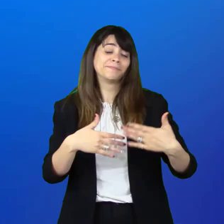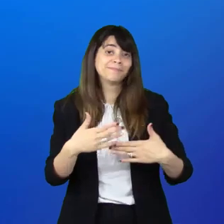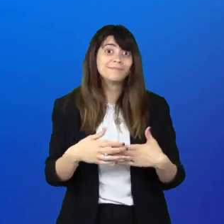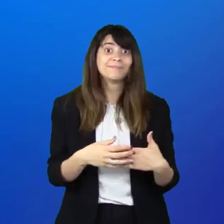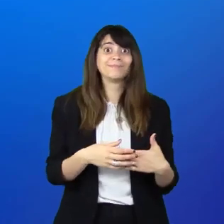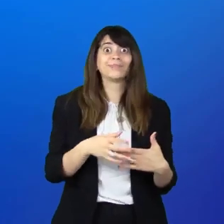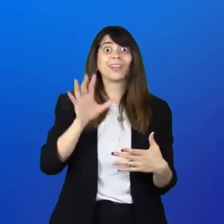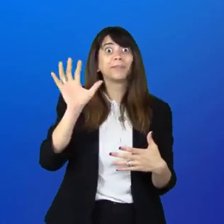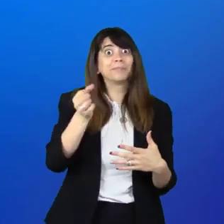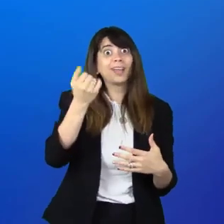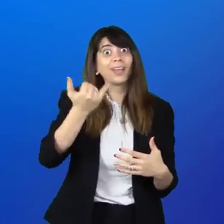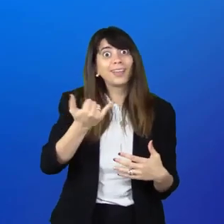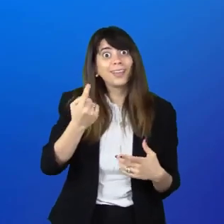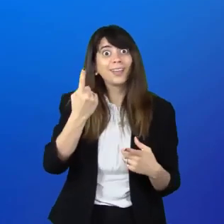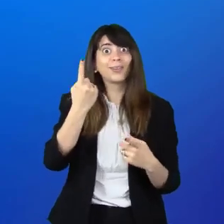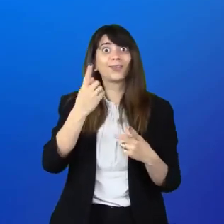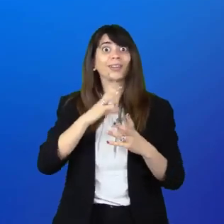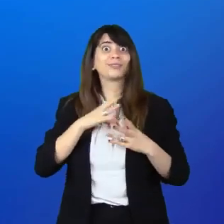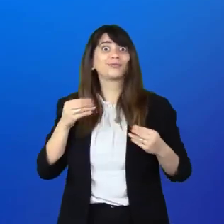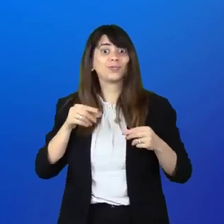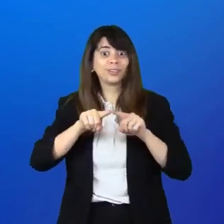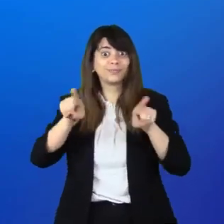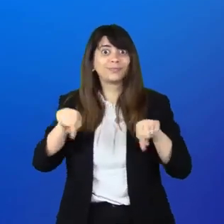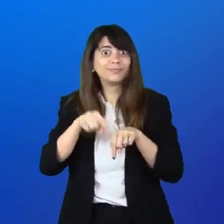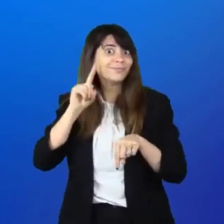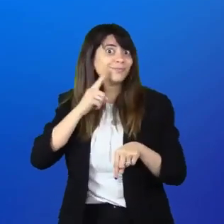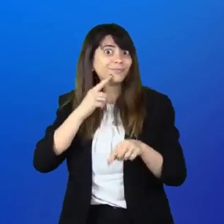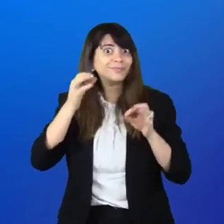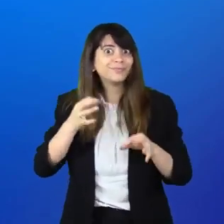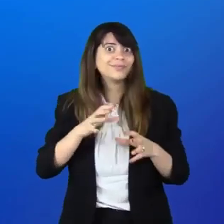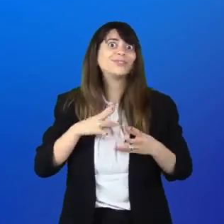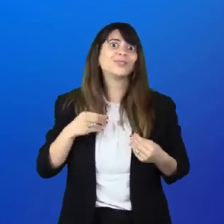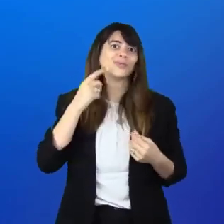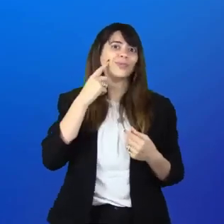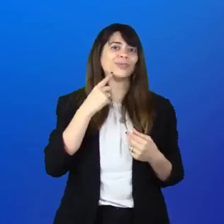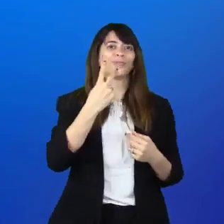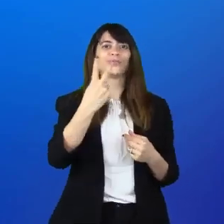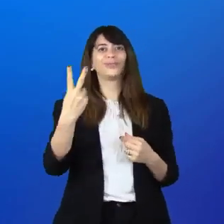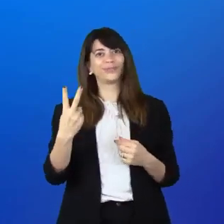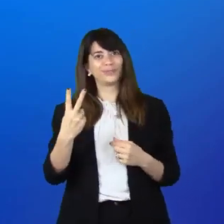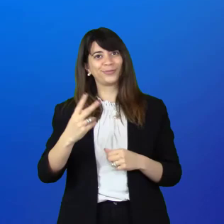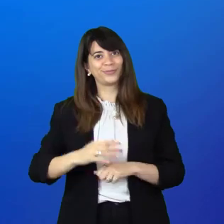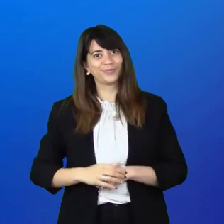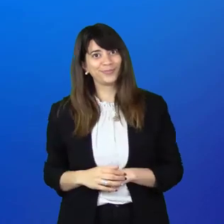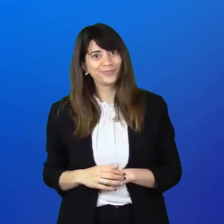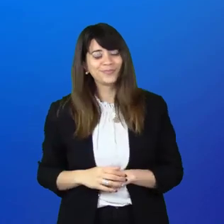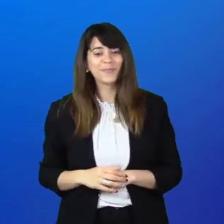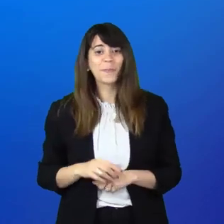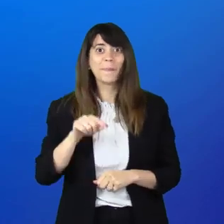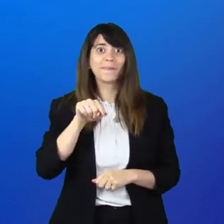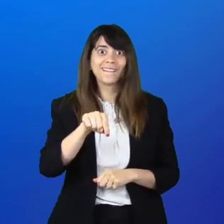Bueno, pasó el tiempo y descubrieron que había un salón específico para sordos, el número 2.